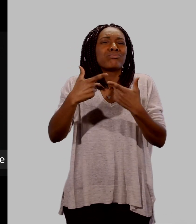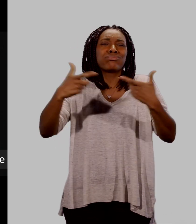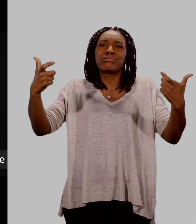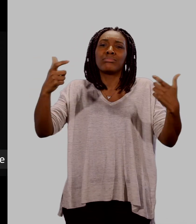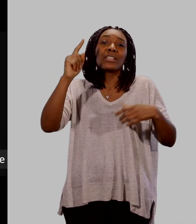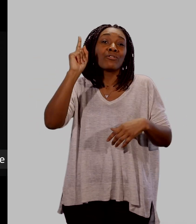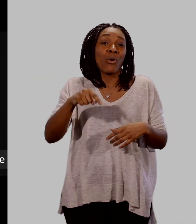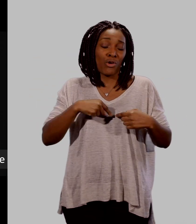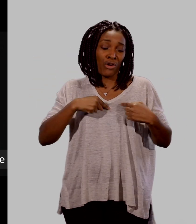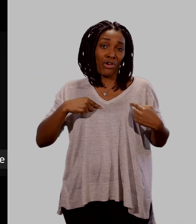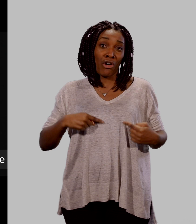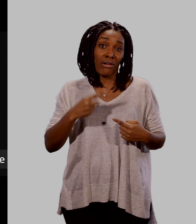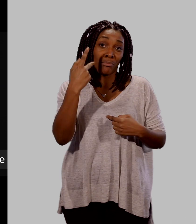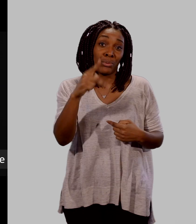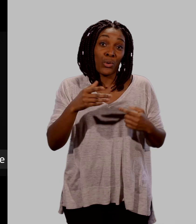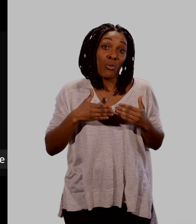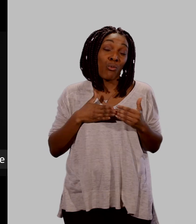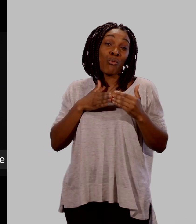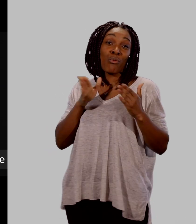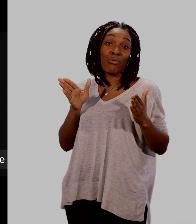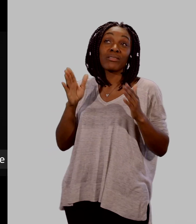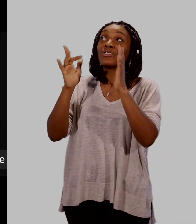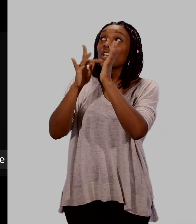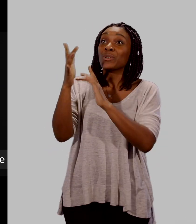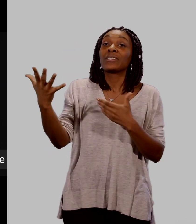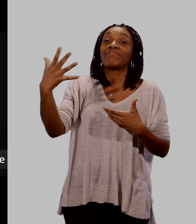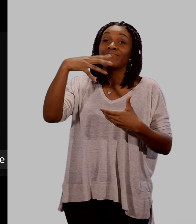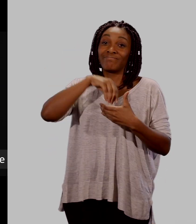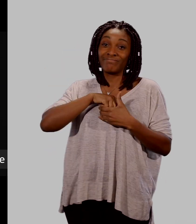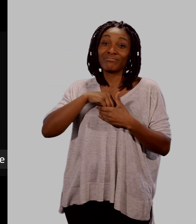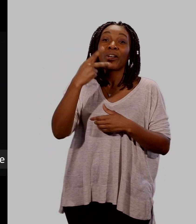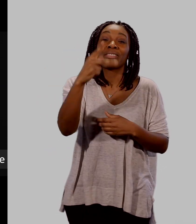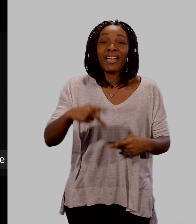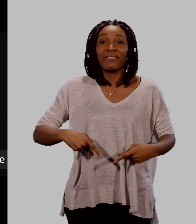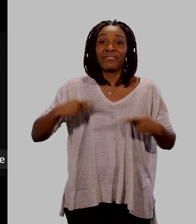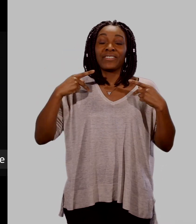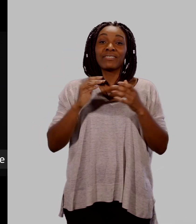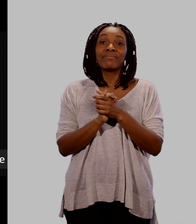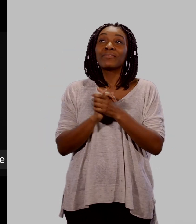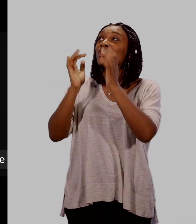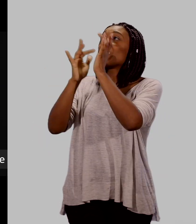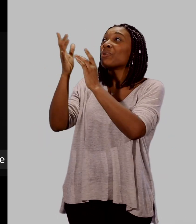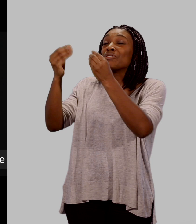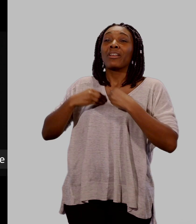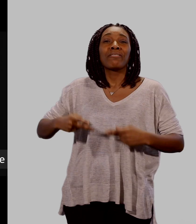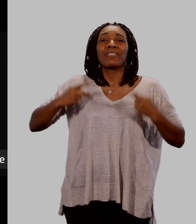simplement ouvre ton cœur et accepte Jésus dans ta vie. Il a tout fait pour moi, il a